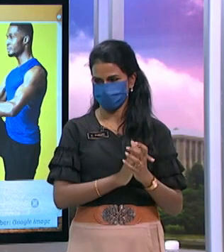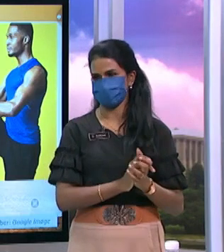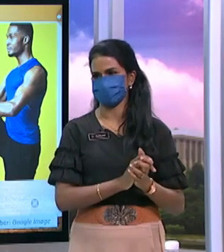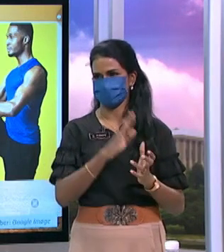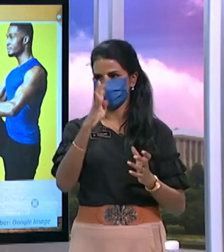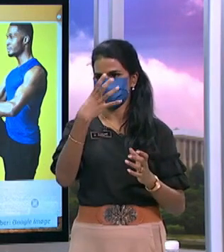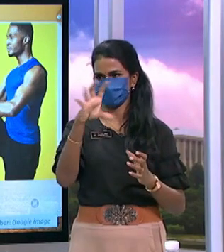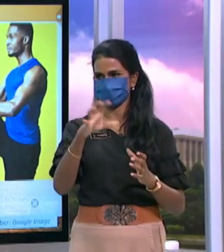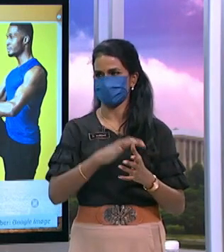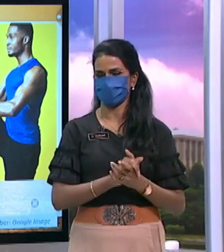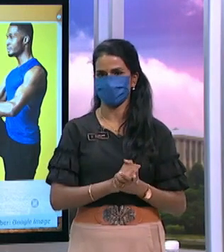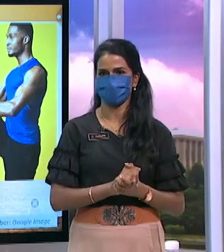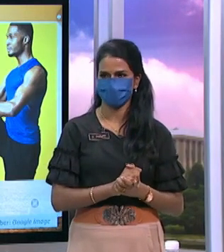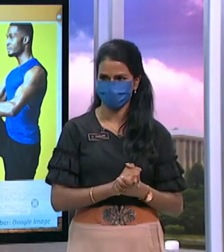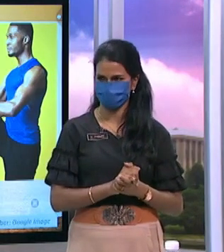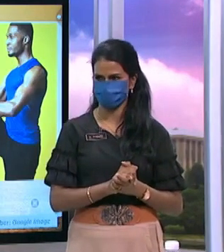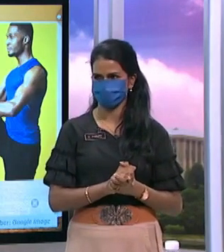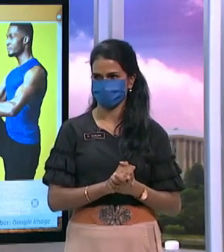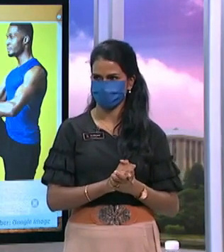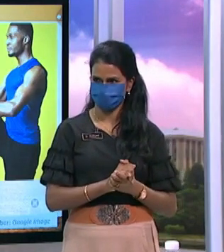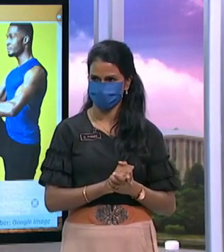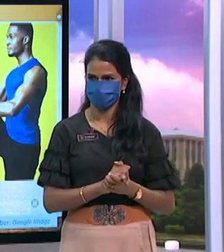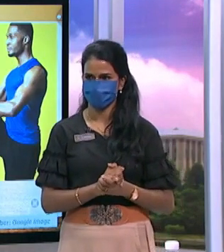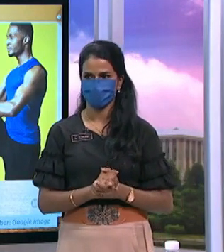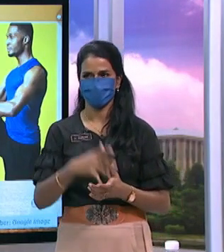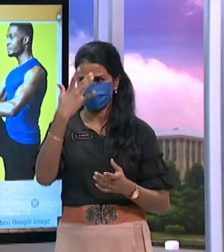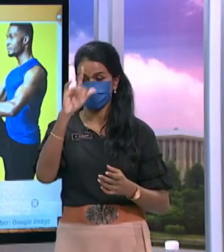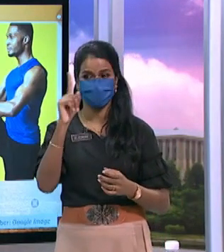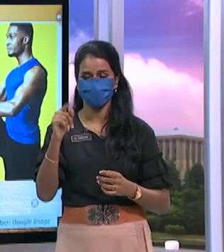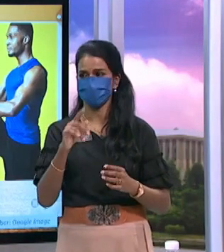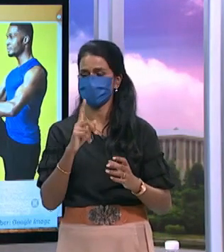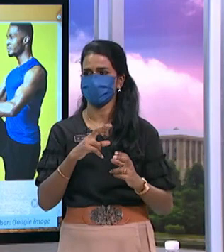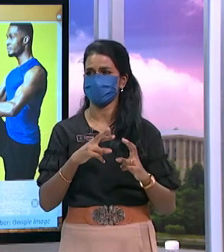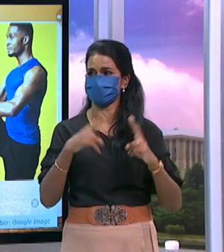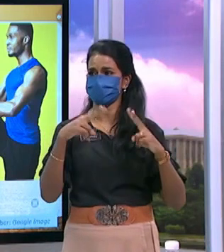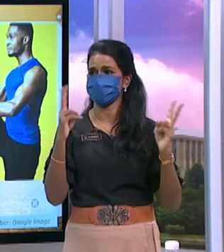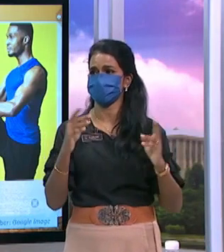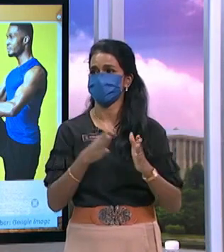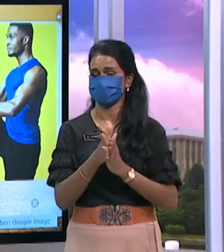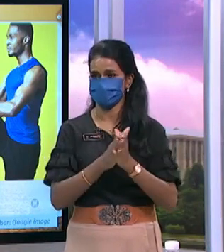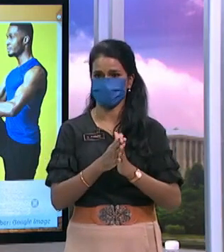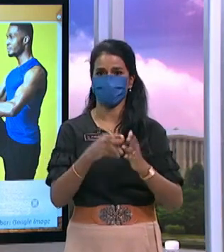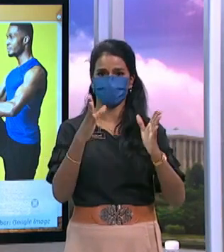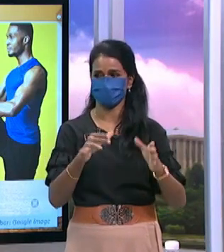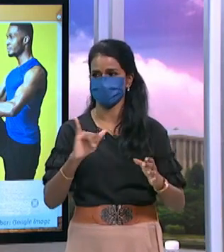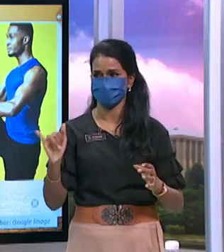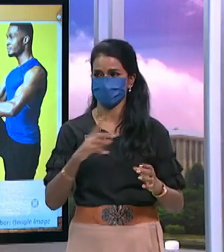Empat, yes. Empat kali 400 katanya. Okey, pandai. Dia memang sangat-sangat rajin orangnya.